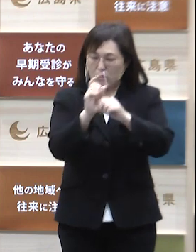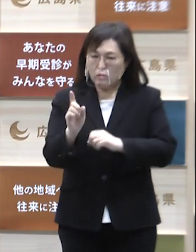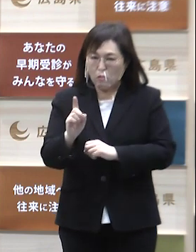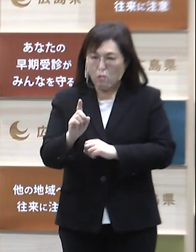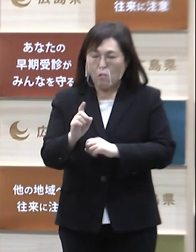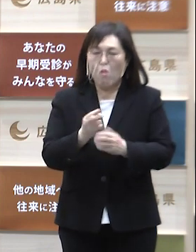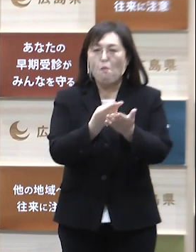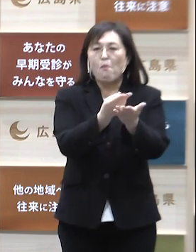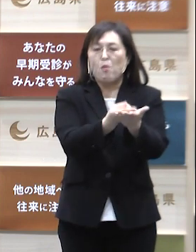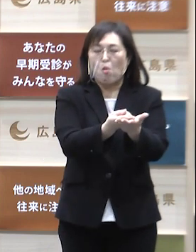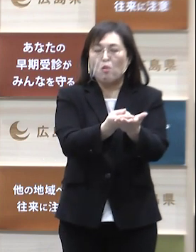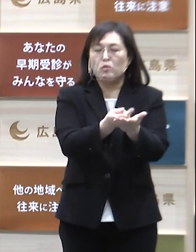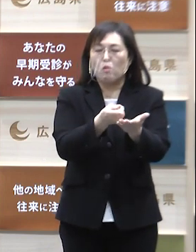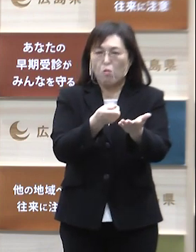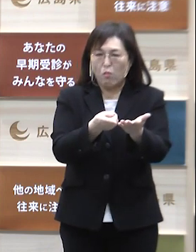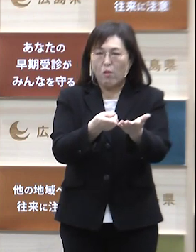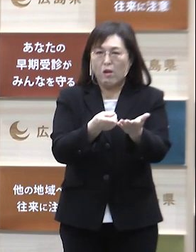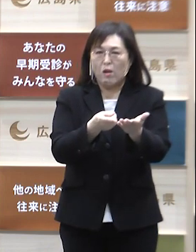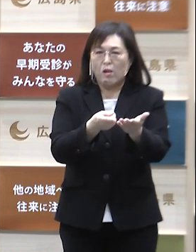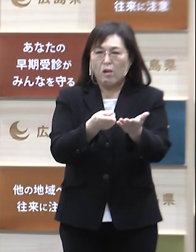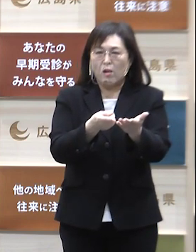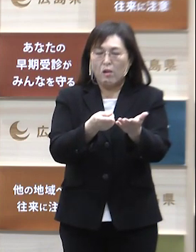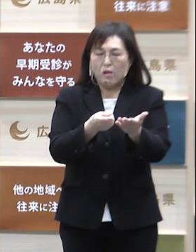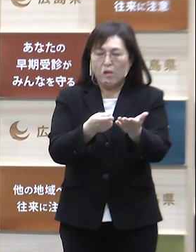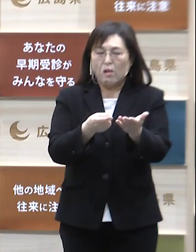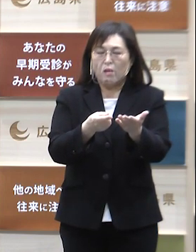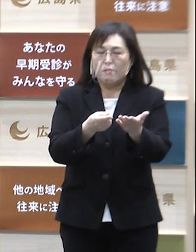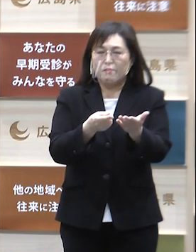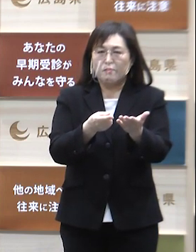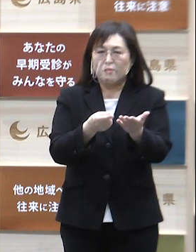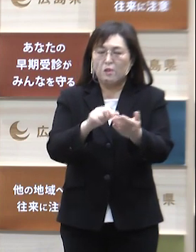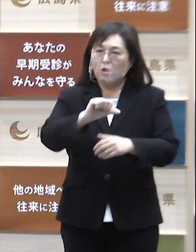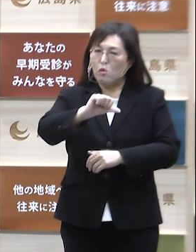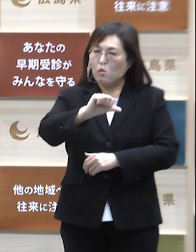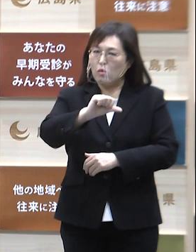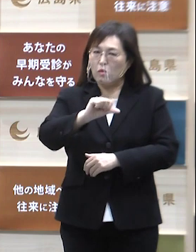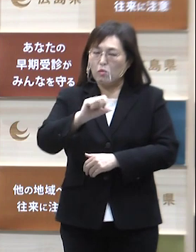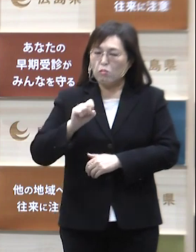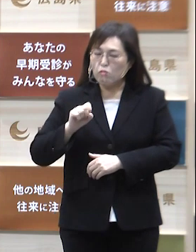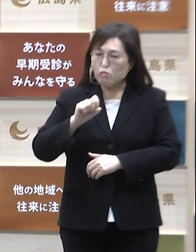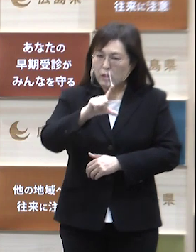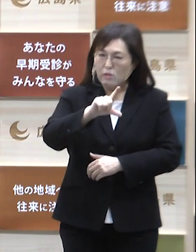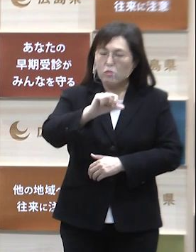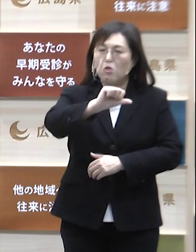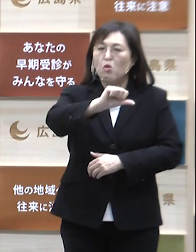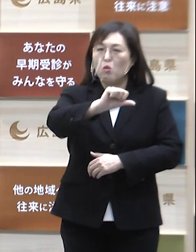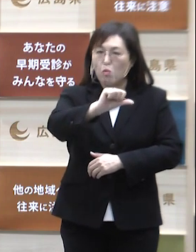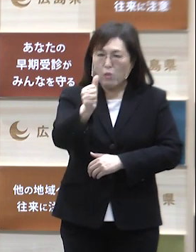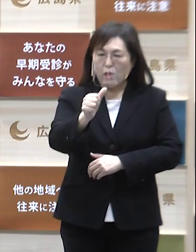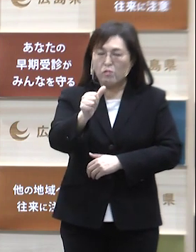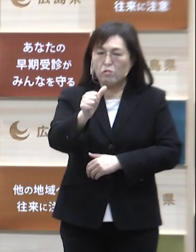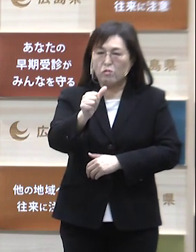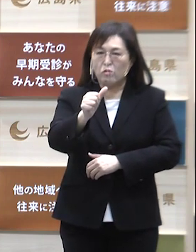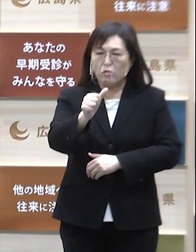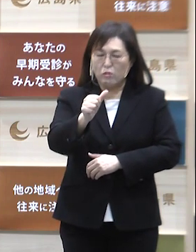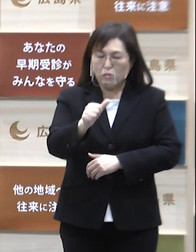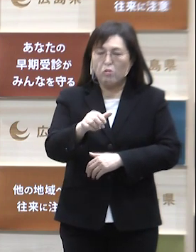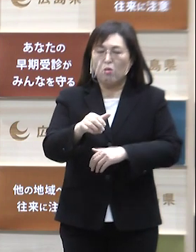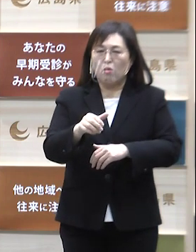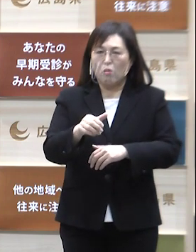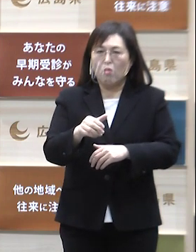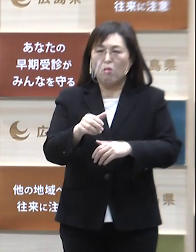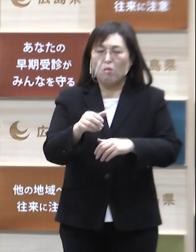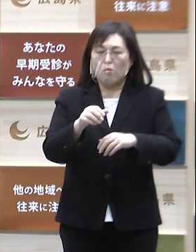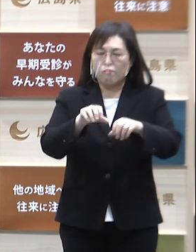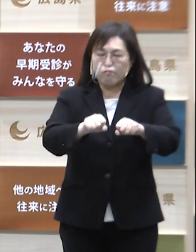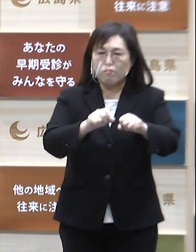床につきましては感染の再拡大に備えて500床以上が稼働できるように関係の医療機関と